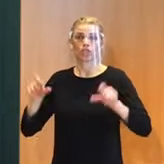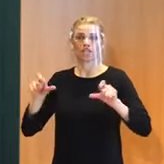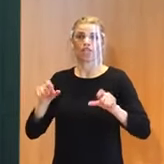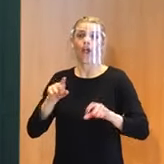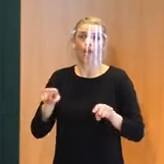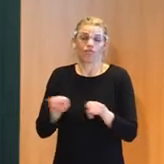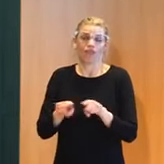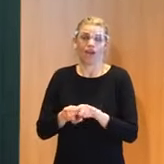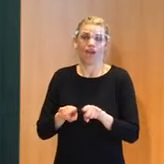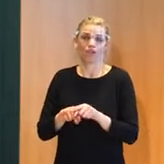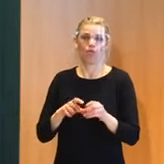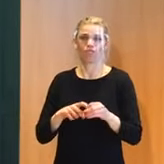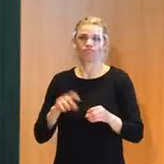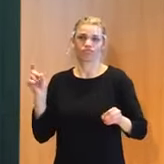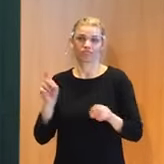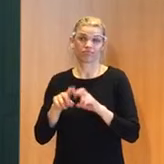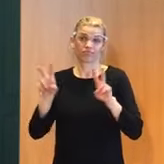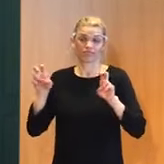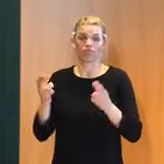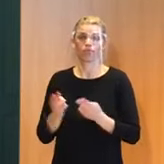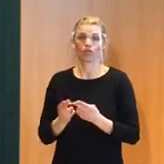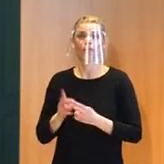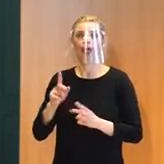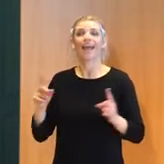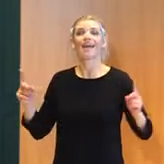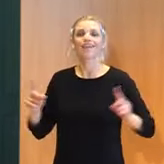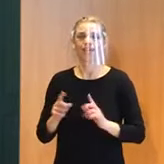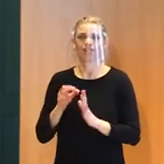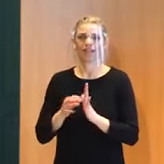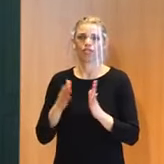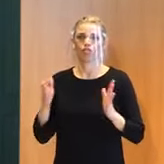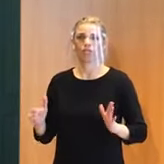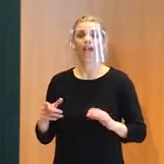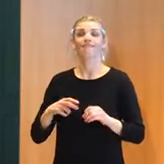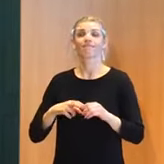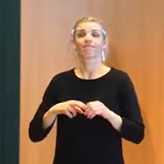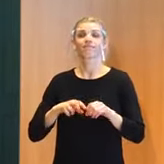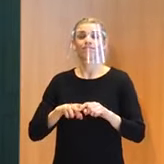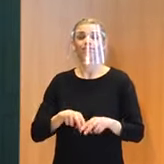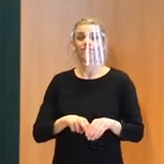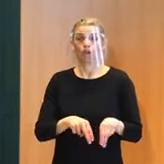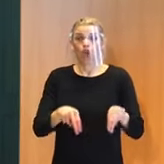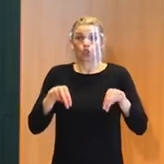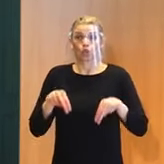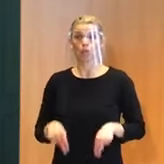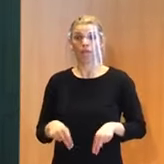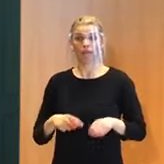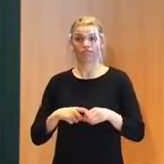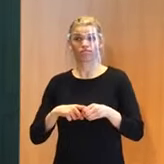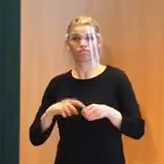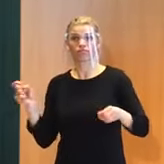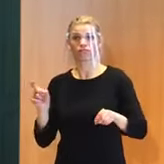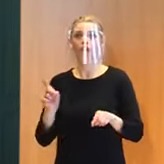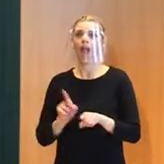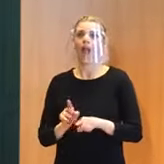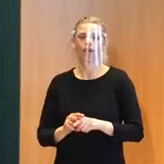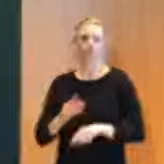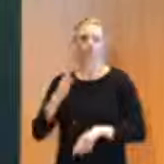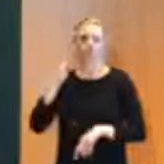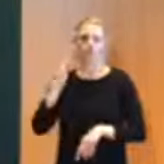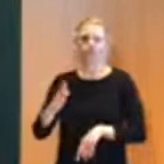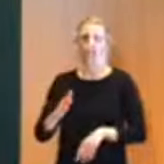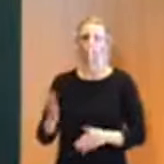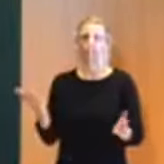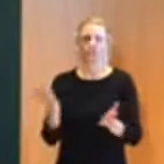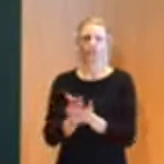to to isté ako vystúpenie, ale na tú krátku dobu. Viete, vystúpenie to je také, že už na furt, dovidenia a poďme do predčasných volieb. My